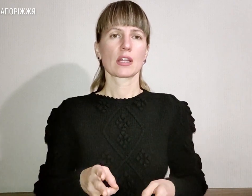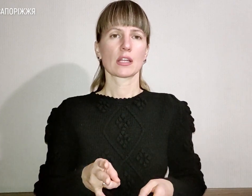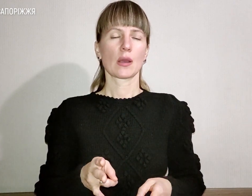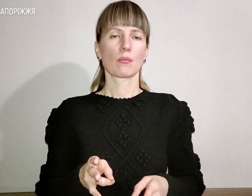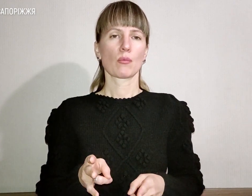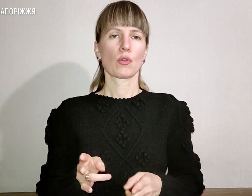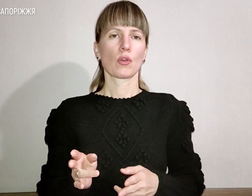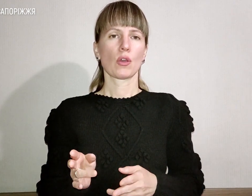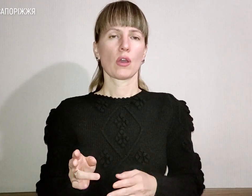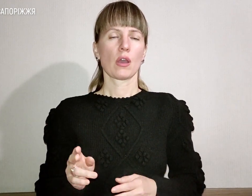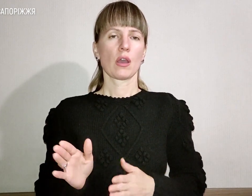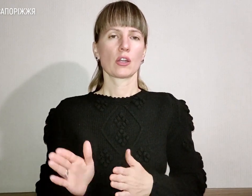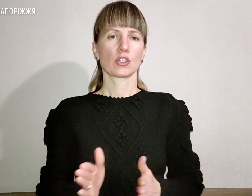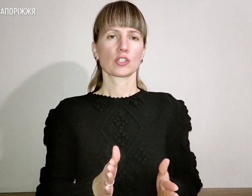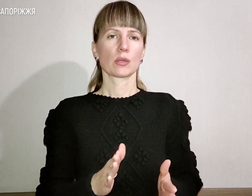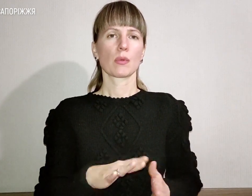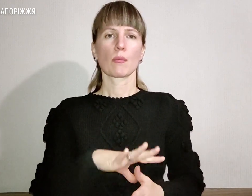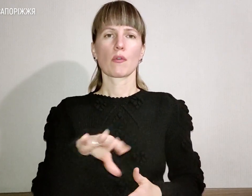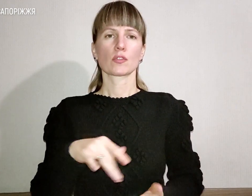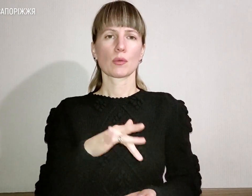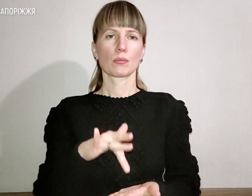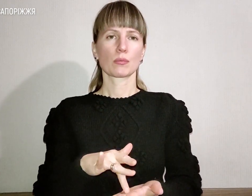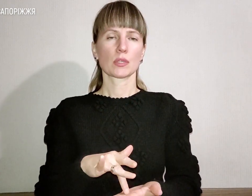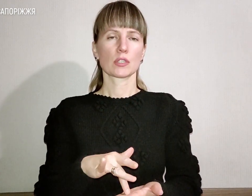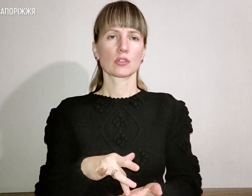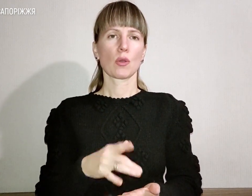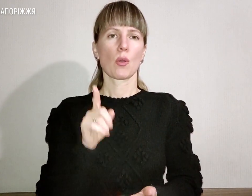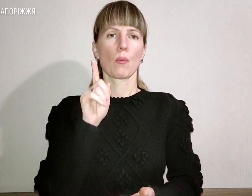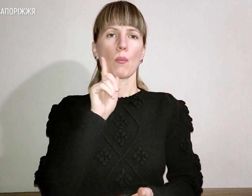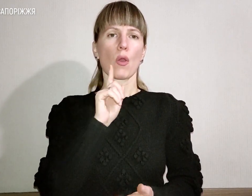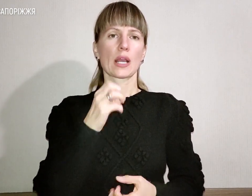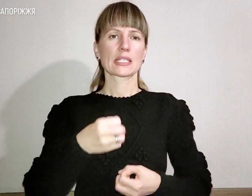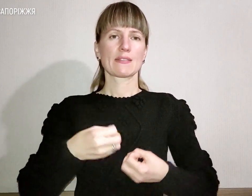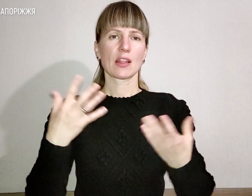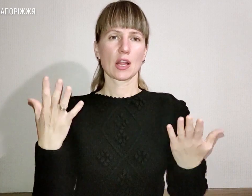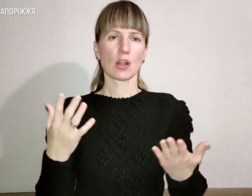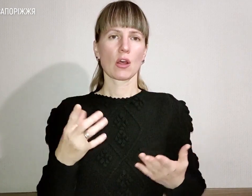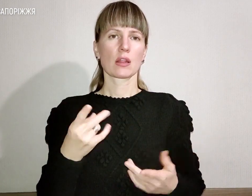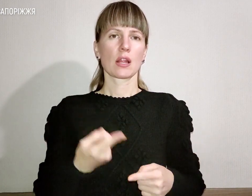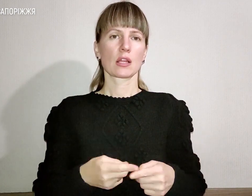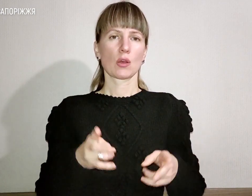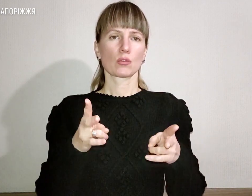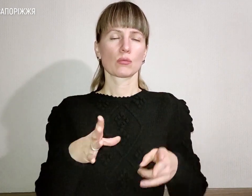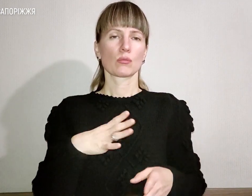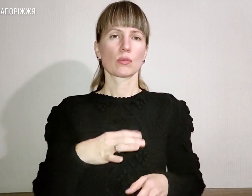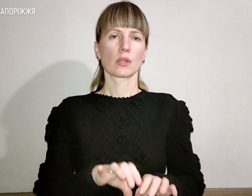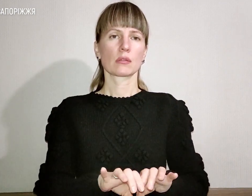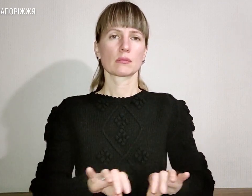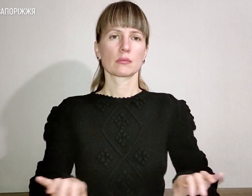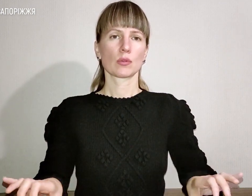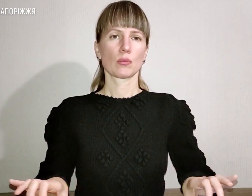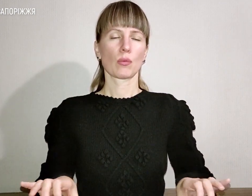всьому місту. Світло добу. На даному участку була аварія на магістральному трубопроводі